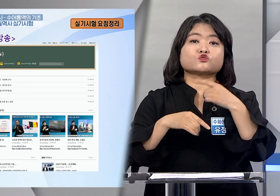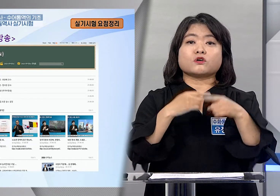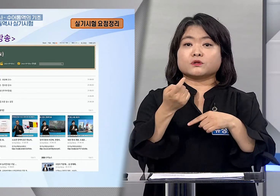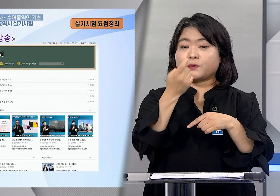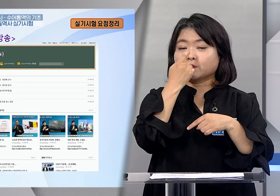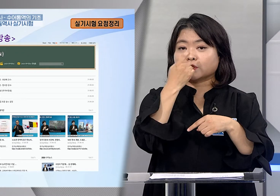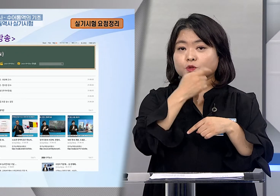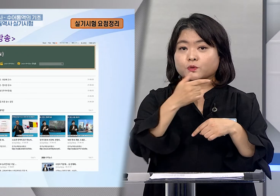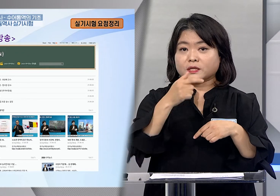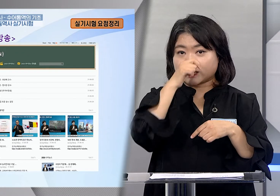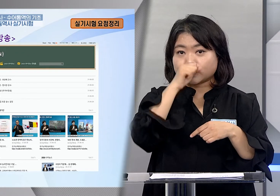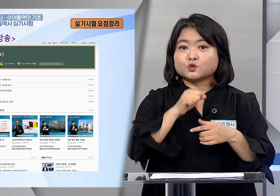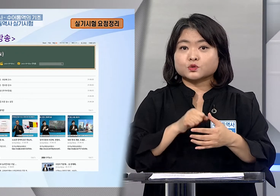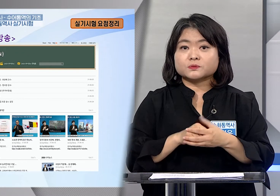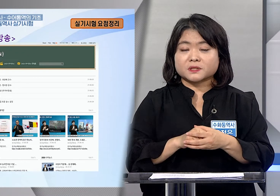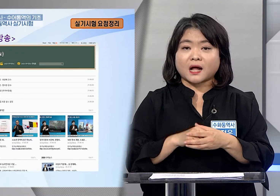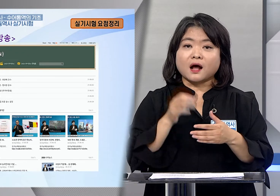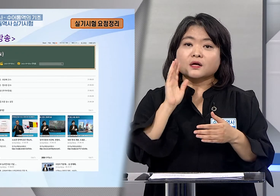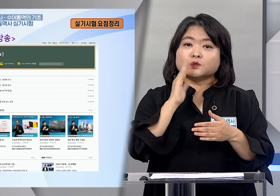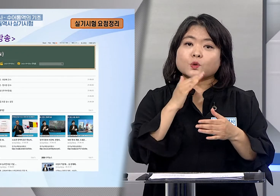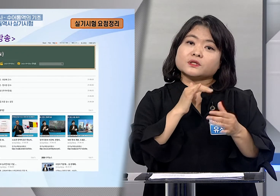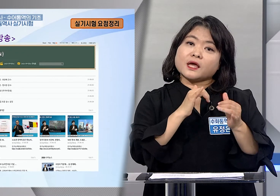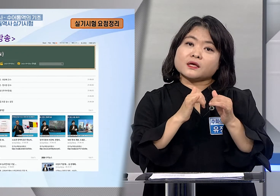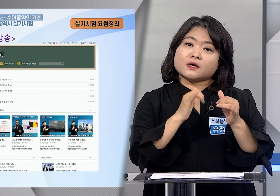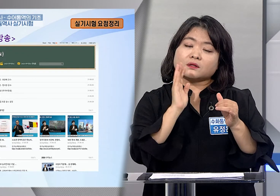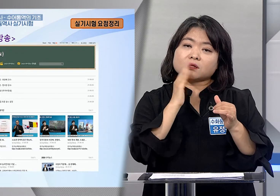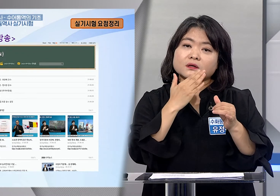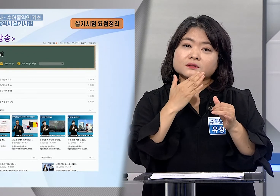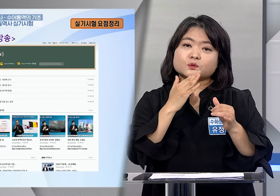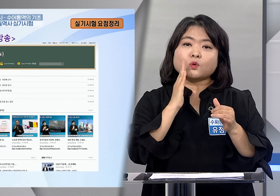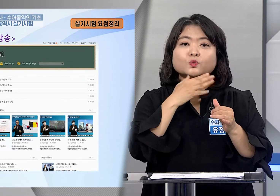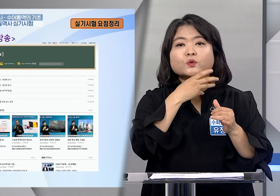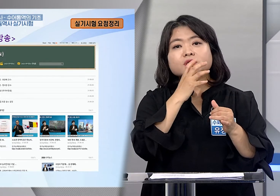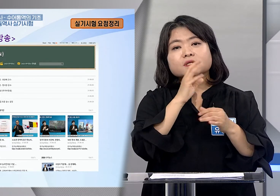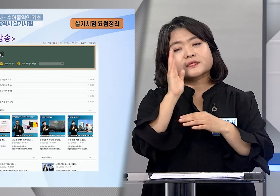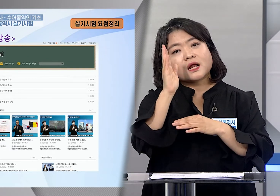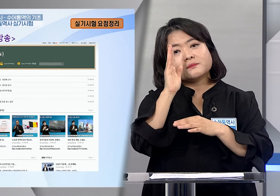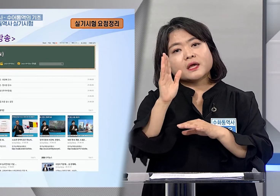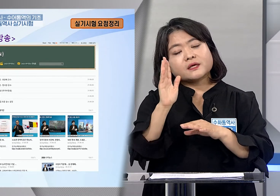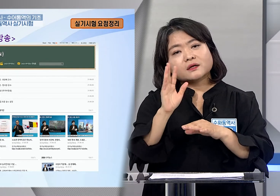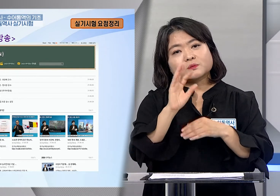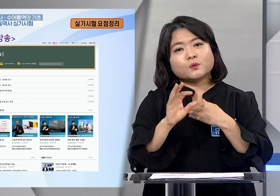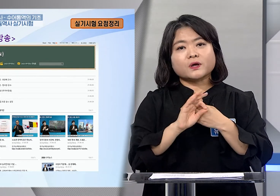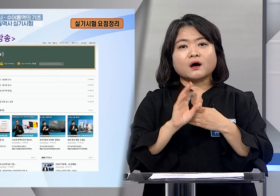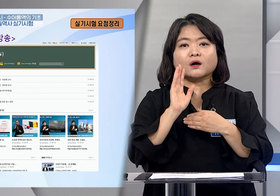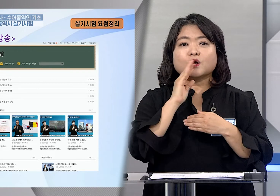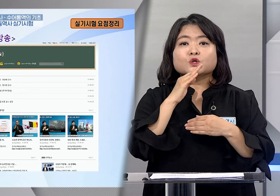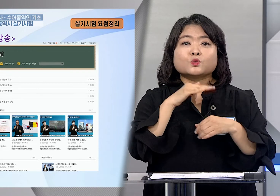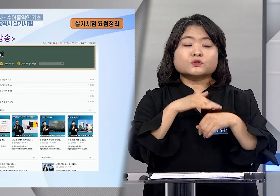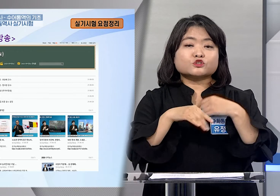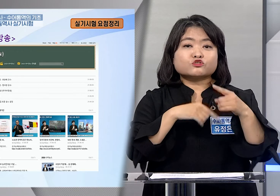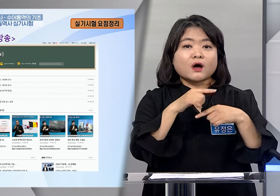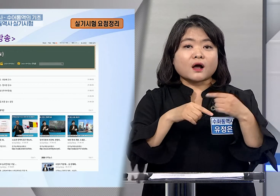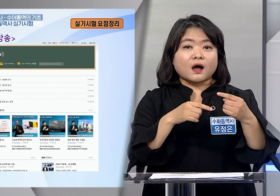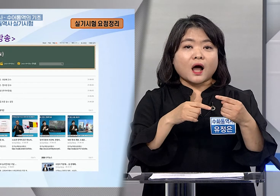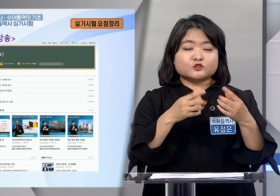수어를 배우기에도 굉장히 좋습니다. 농인의 어떤 농노인들의 삶의 이야기를 보면 농식 수어가